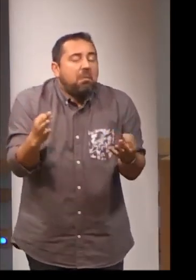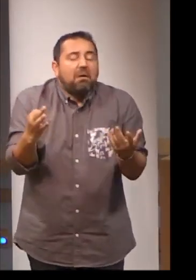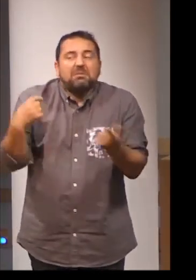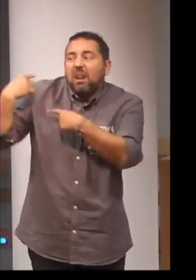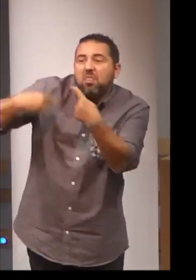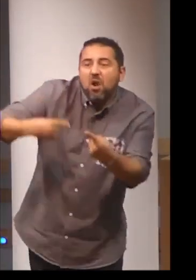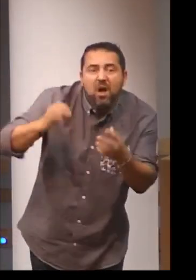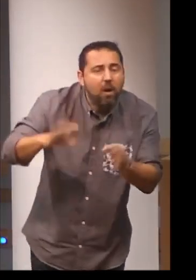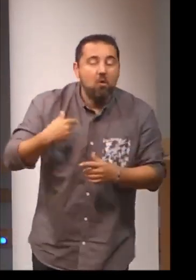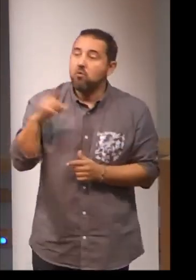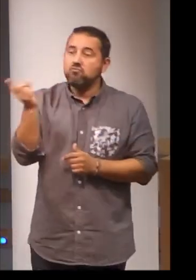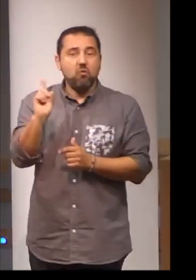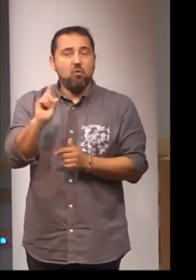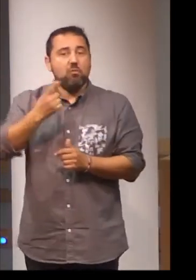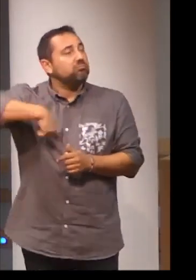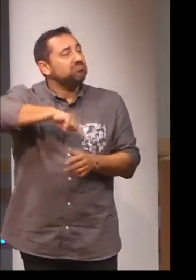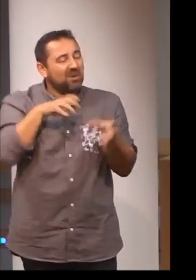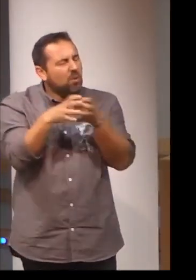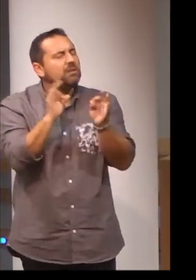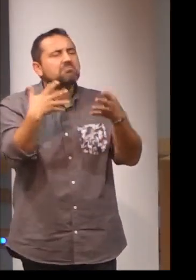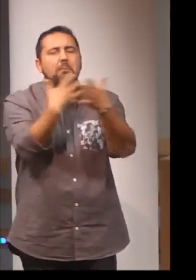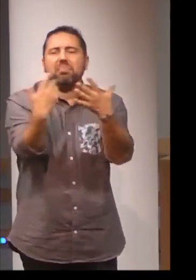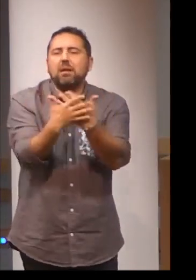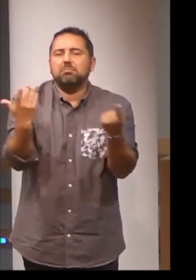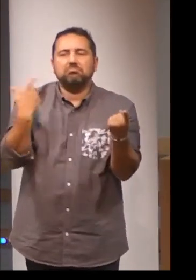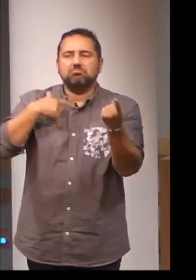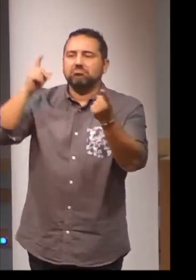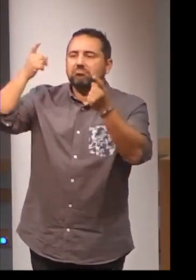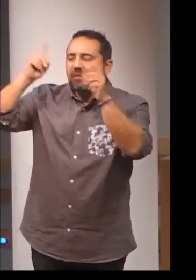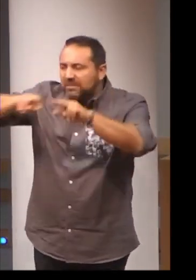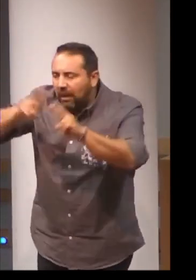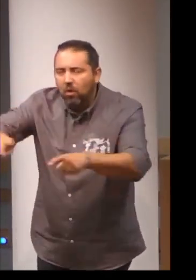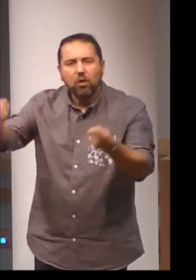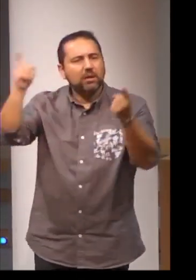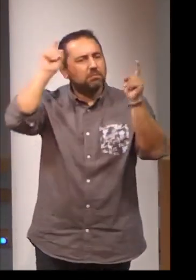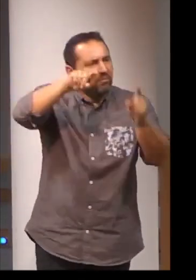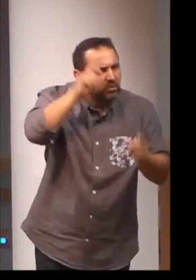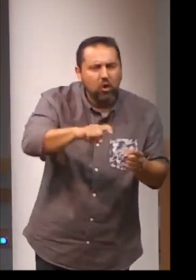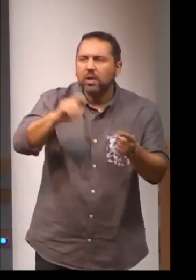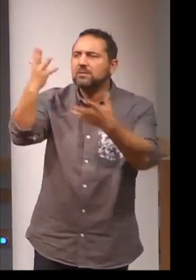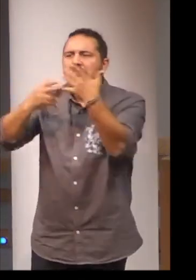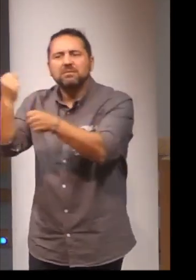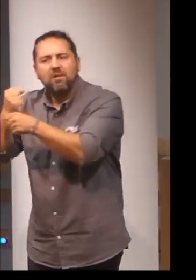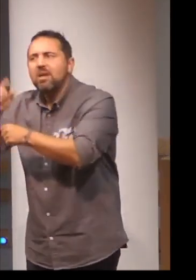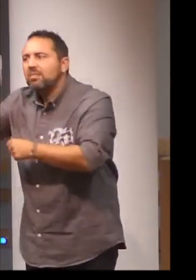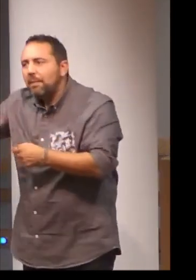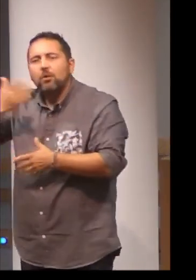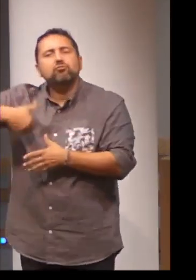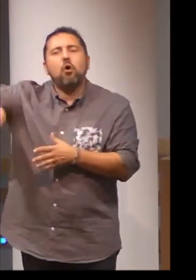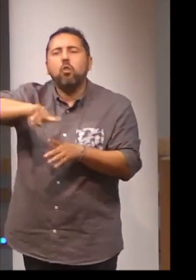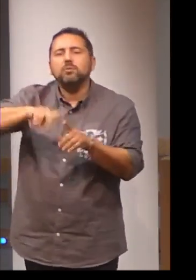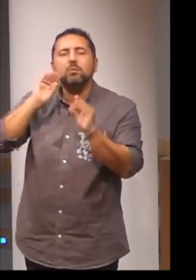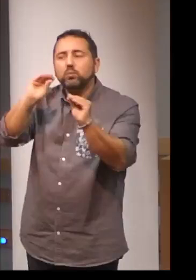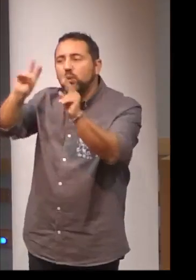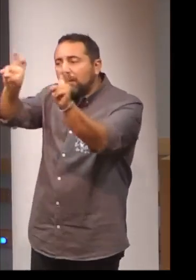Somos una mezcla de profesores, investigadores, personal de administración y servicios, todos profesionales del sector y con un alto